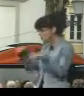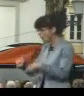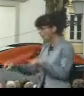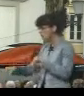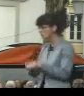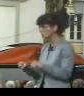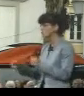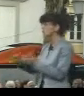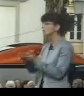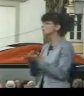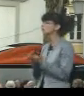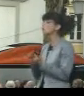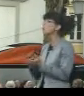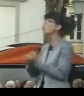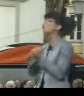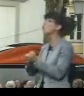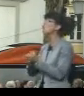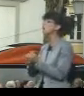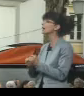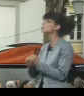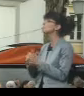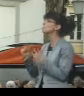ko je začel tovariš Pahor,